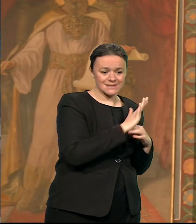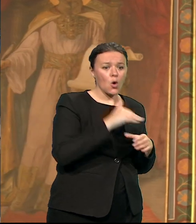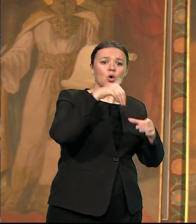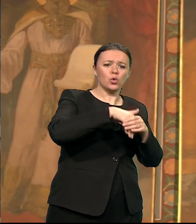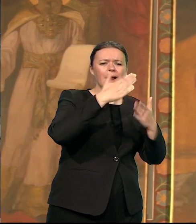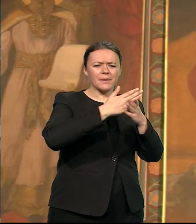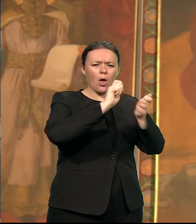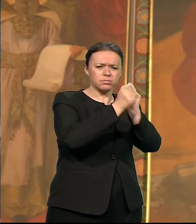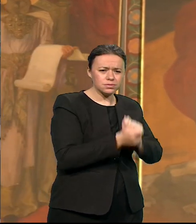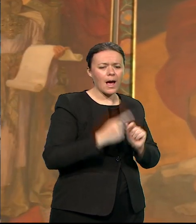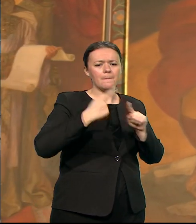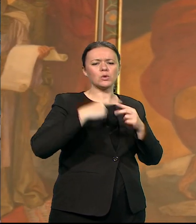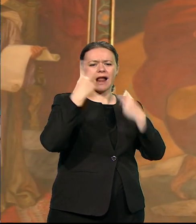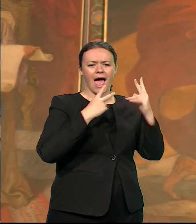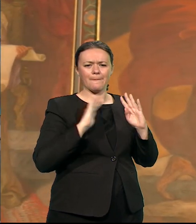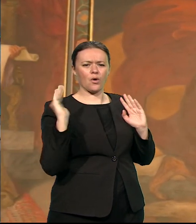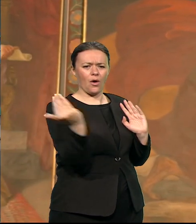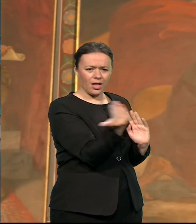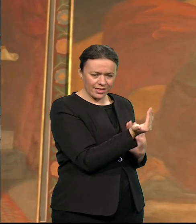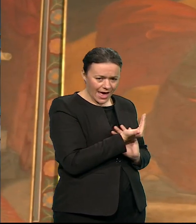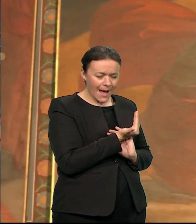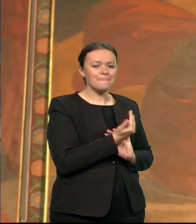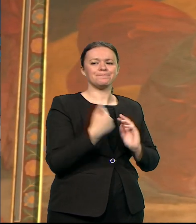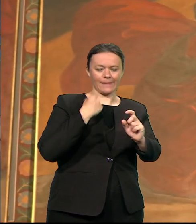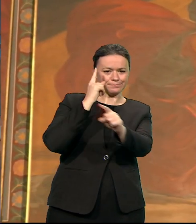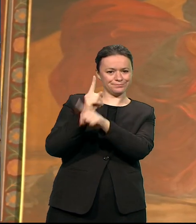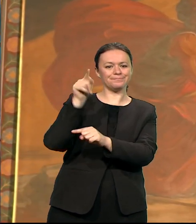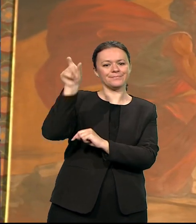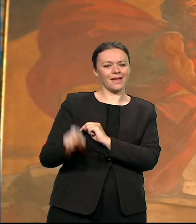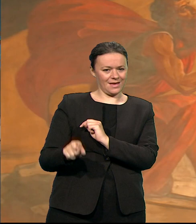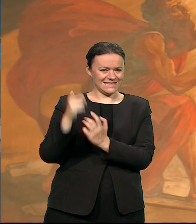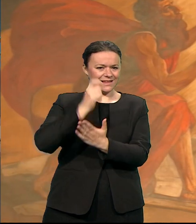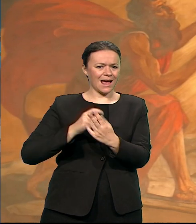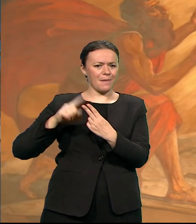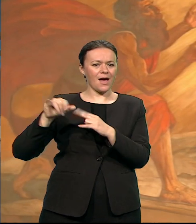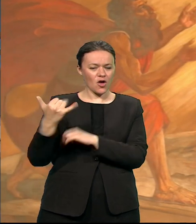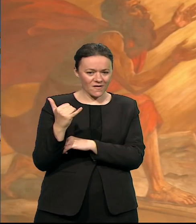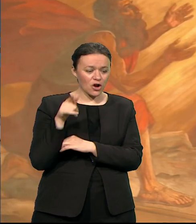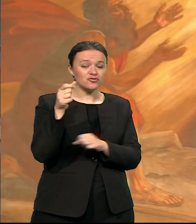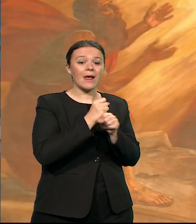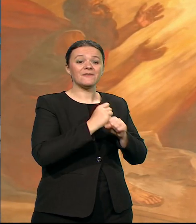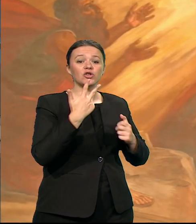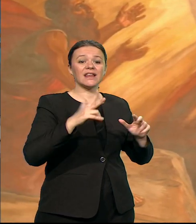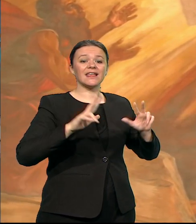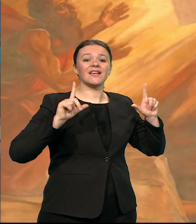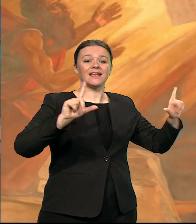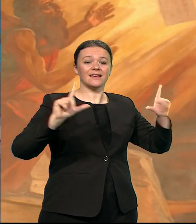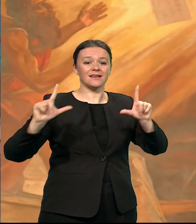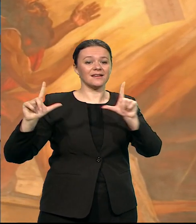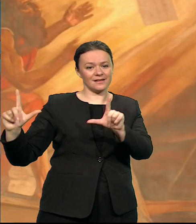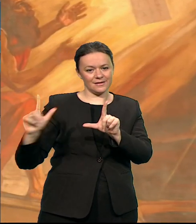iznutra i pomalo izmenila svoj izgled, a po njegovoj narudžbini Paja Jovanović uradio je ove tri velike